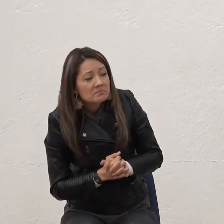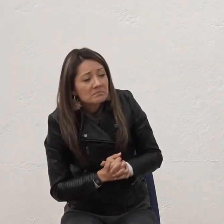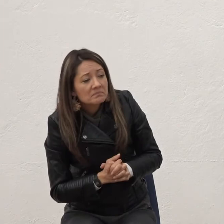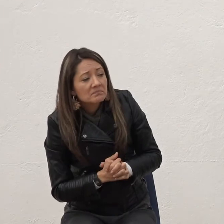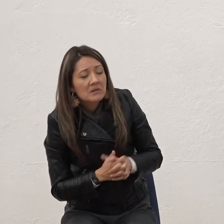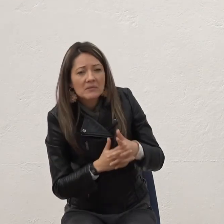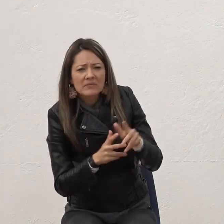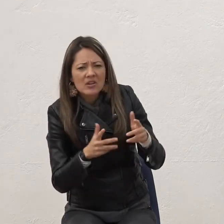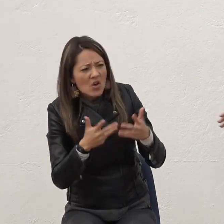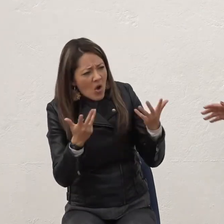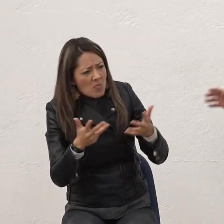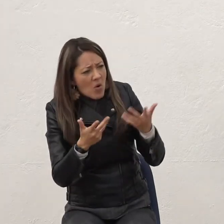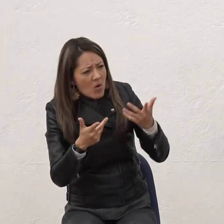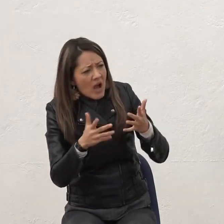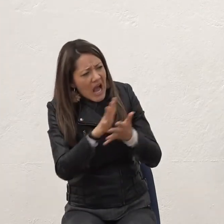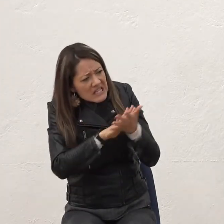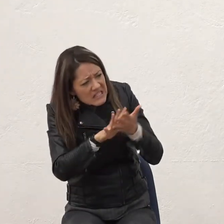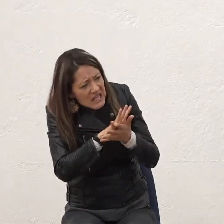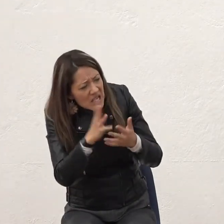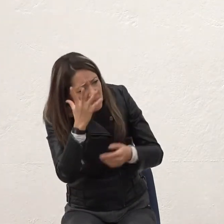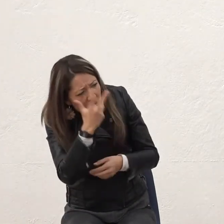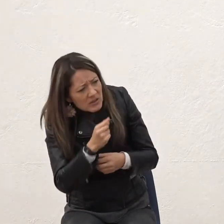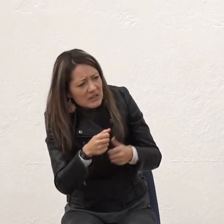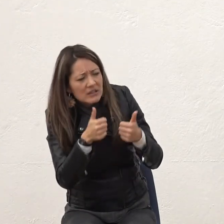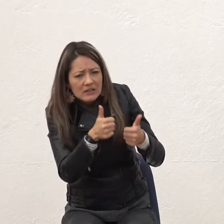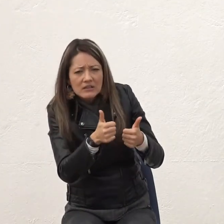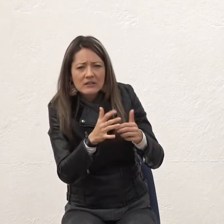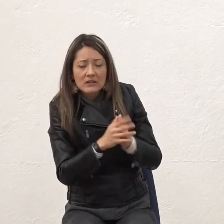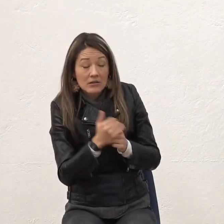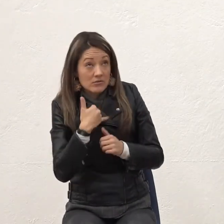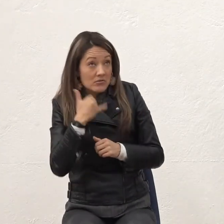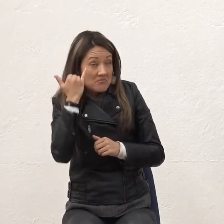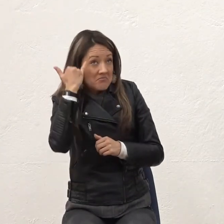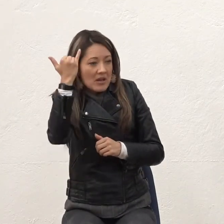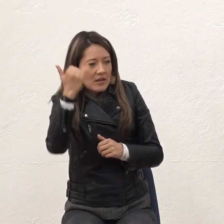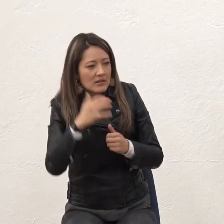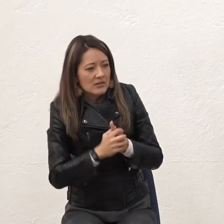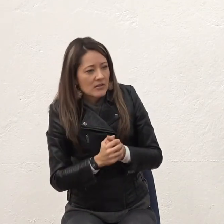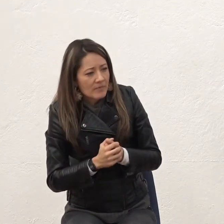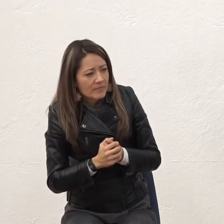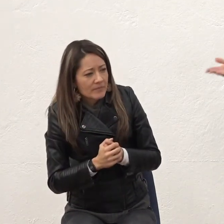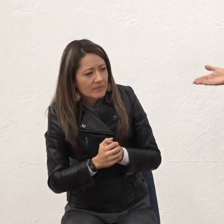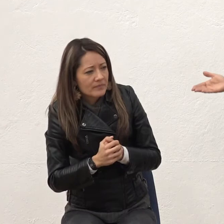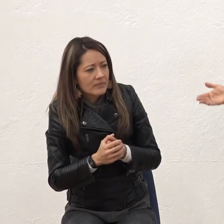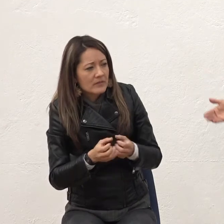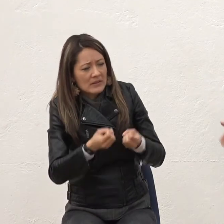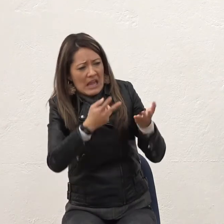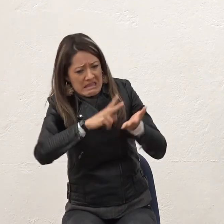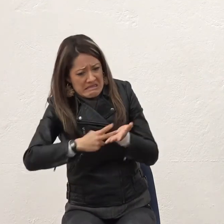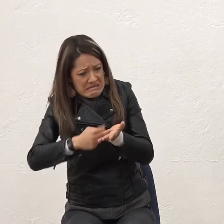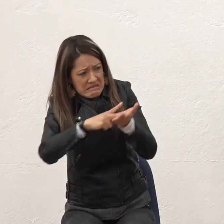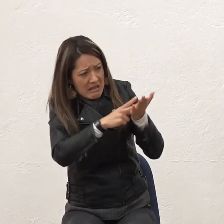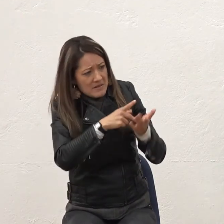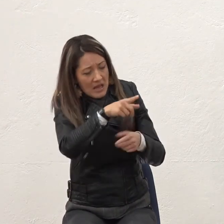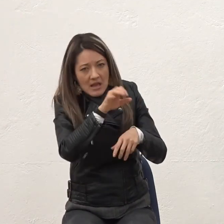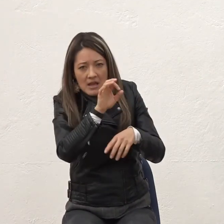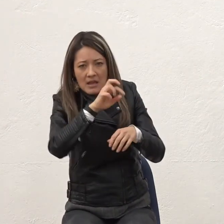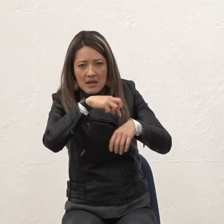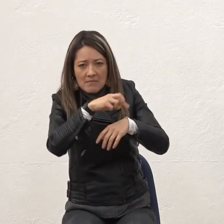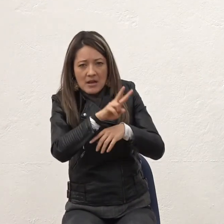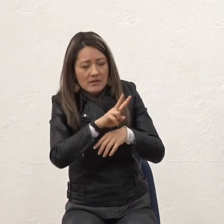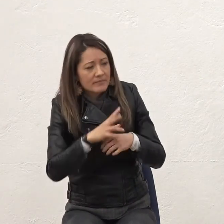No, y cómo tú haces las señas de bonitas. Oye, me imagino la cantidad de intérpretes que hay en Palabra